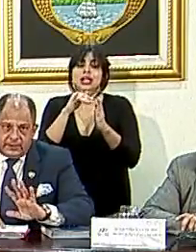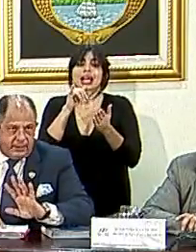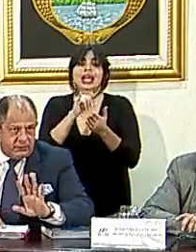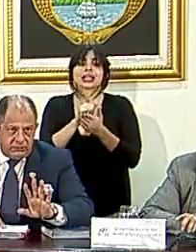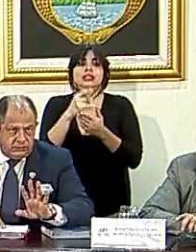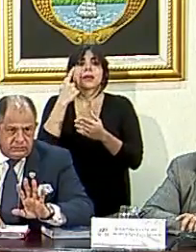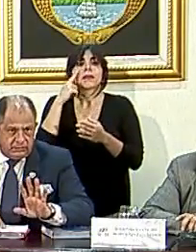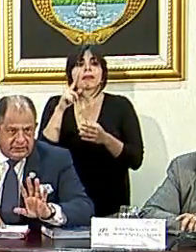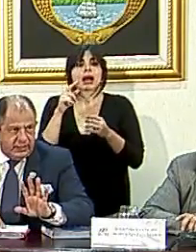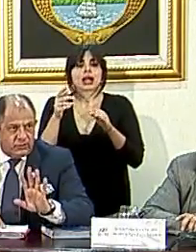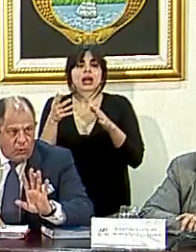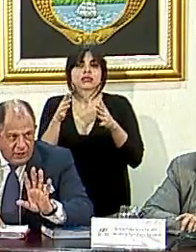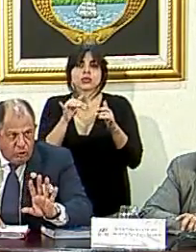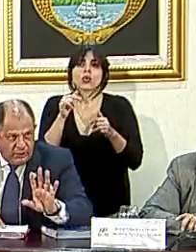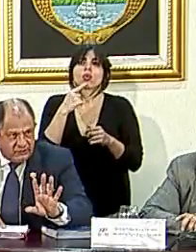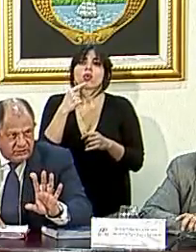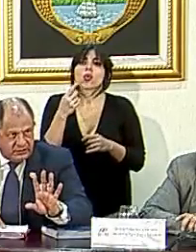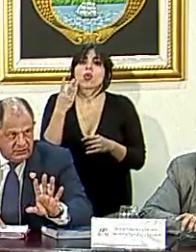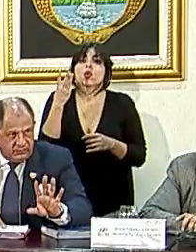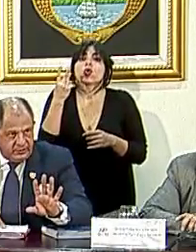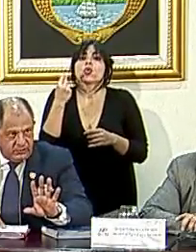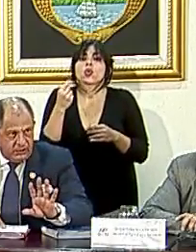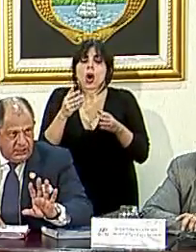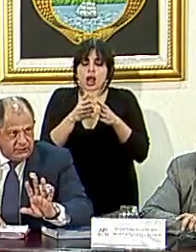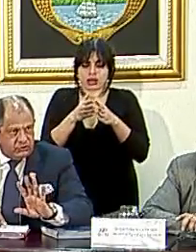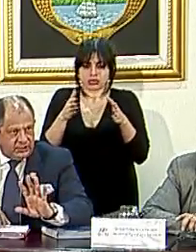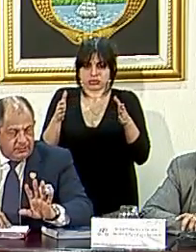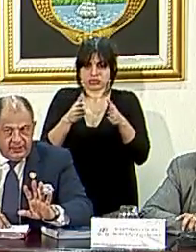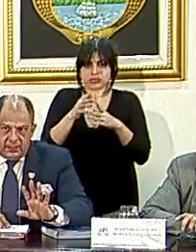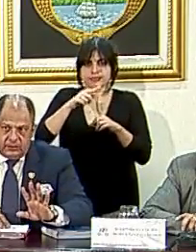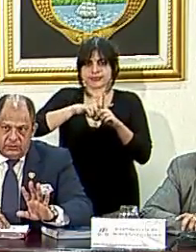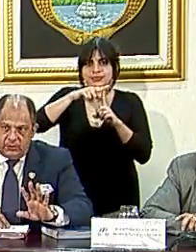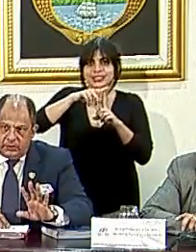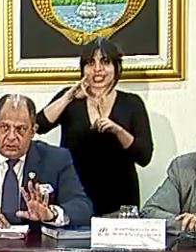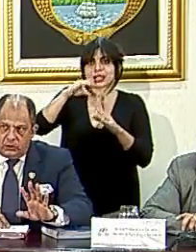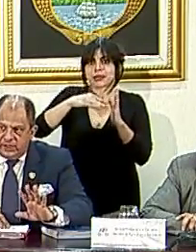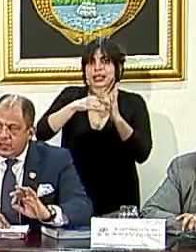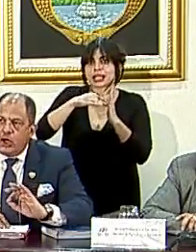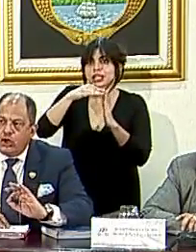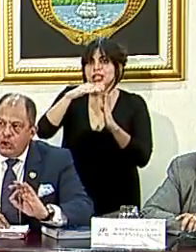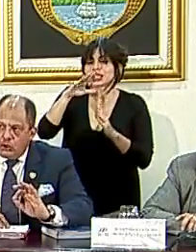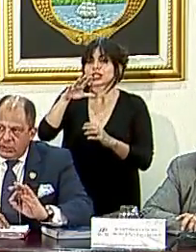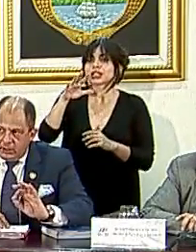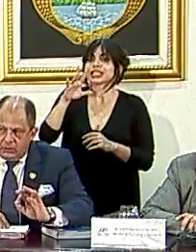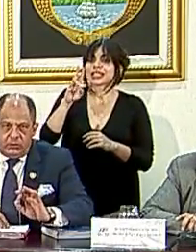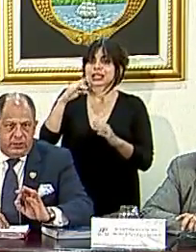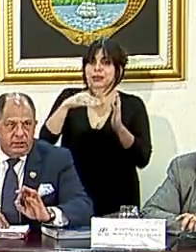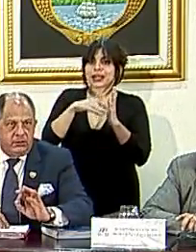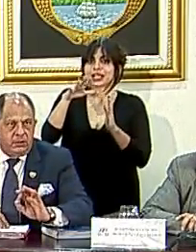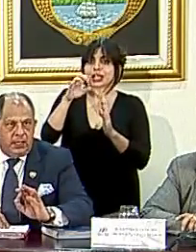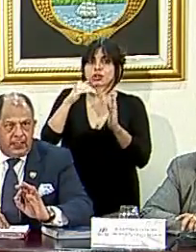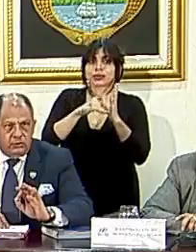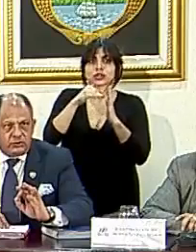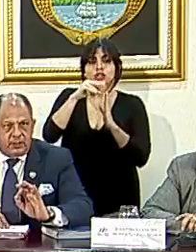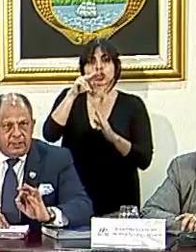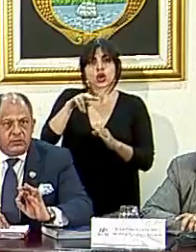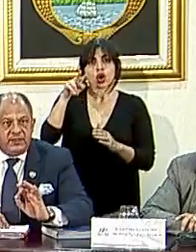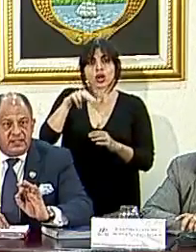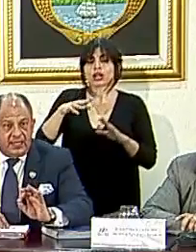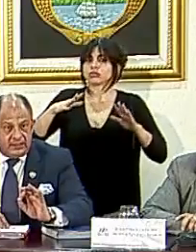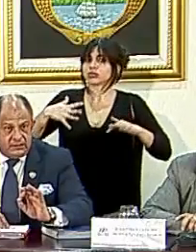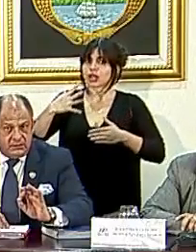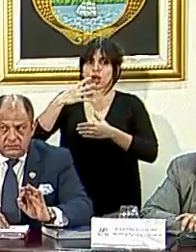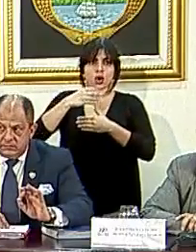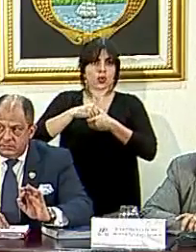para decirles cuán grueso es este número, estos 7.500 millones de colones no incluyen a los